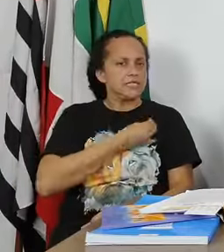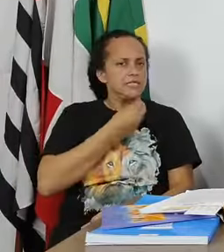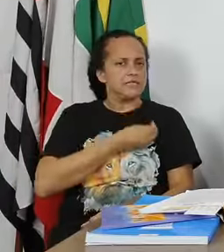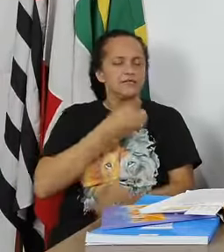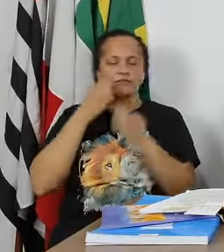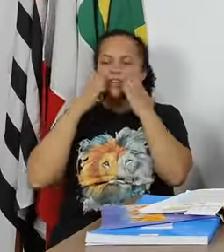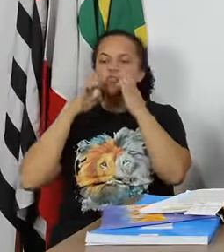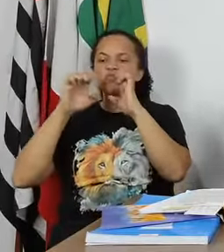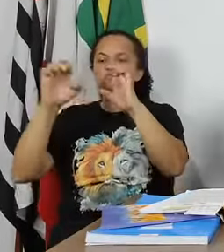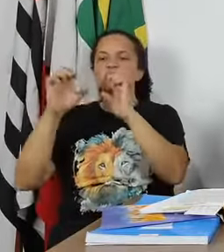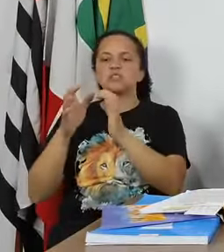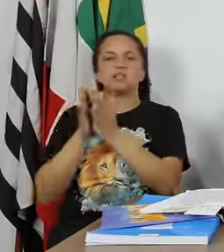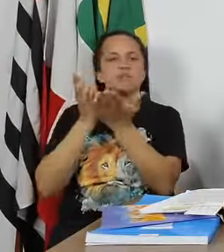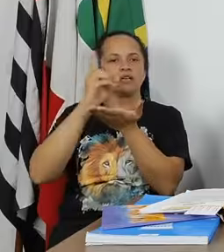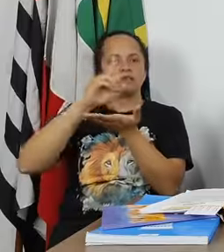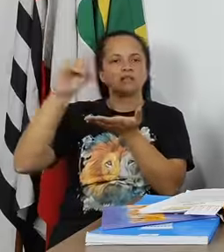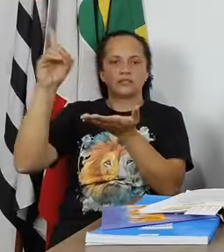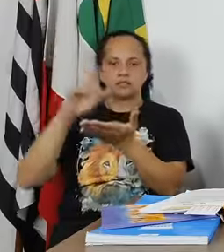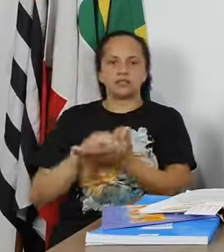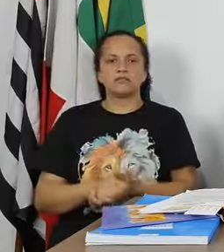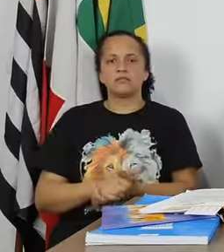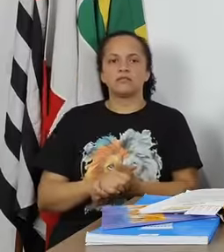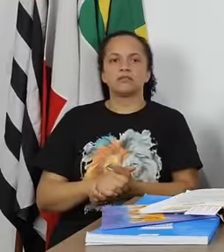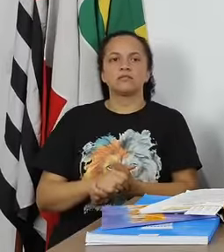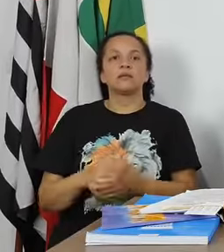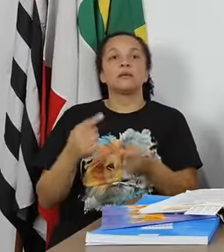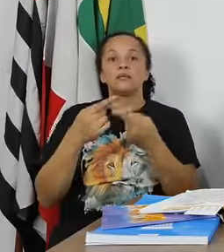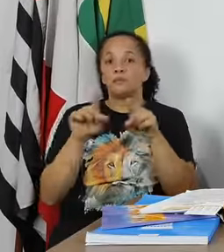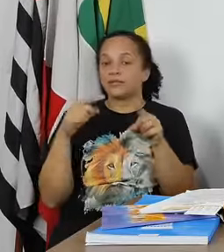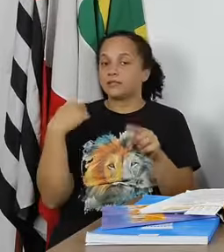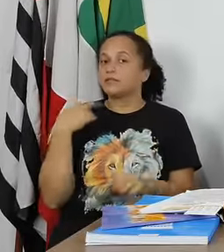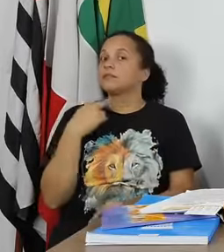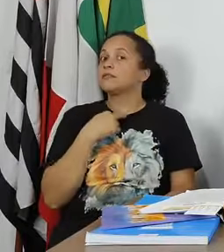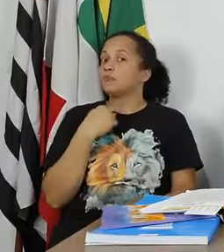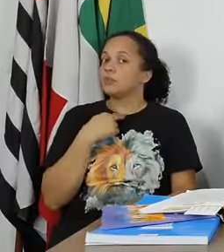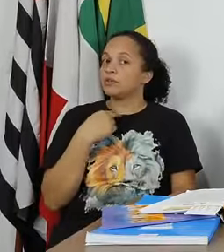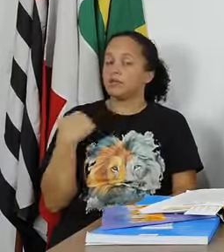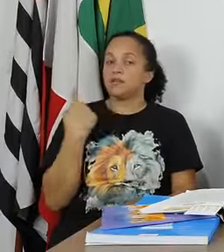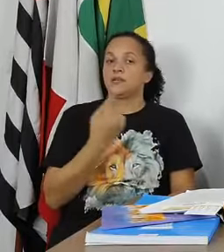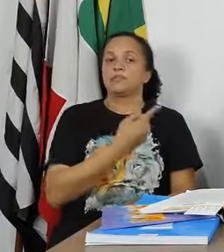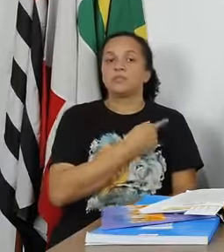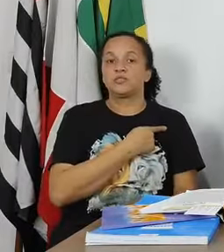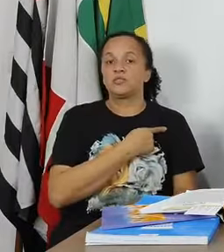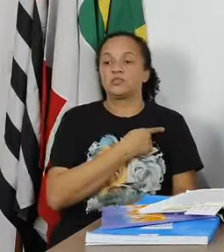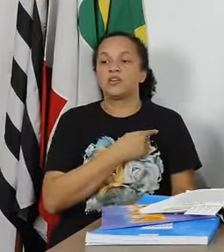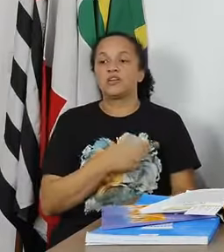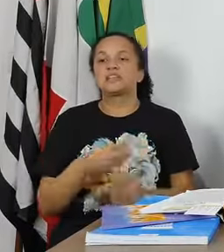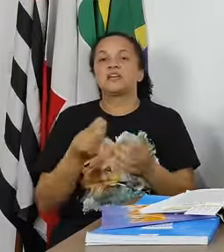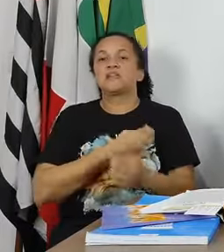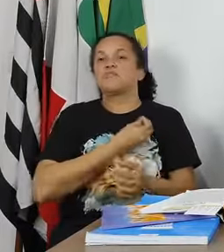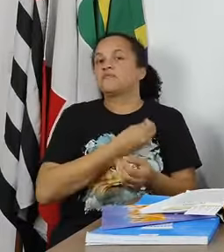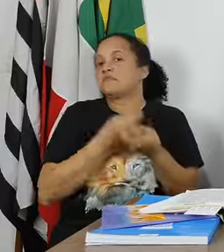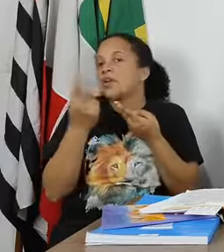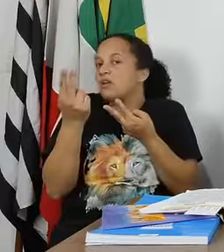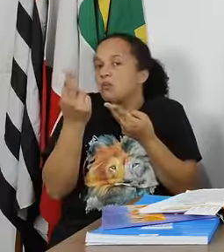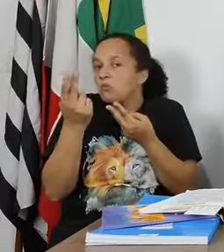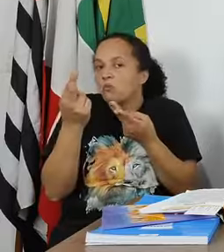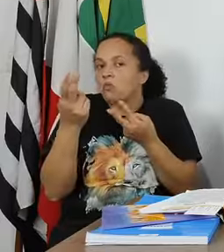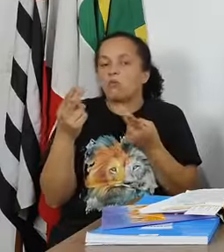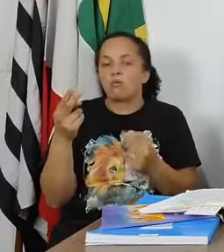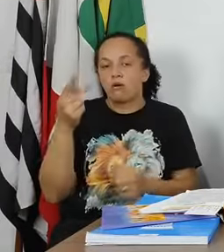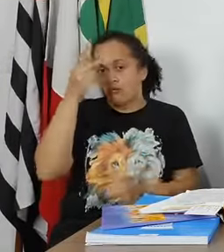das pessoas. Amém? Só que nós não podemos nos deixar levar, nos retroceder. A Bíblia diz lá em Efésios